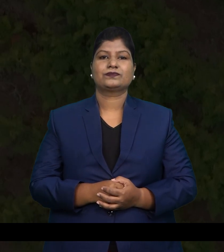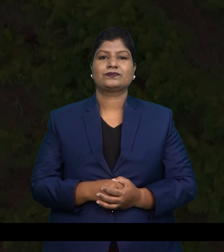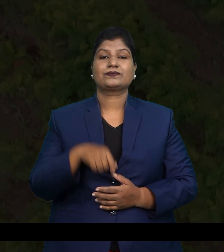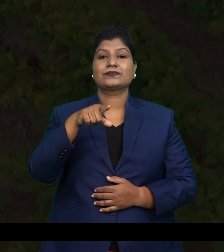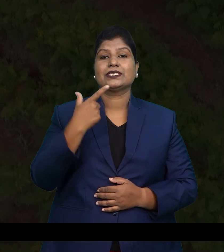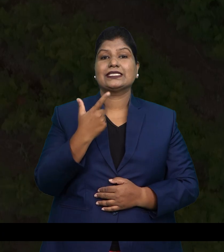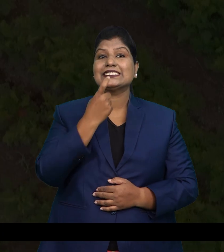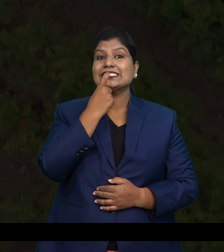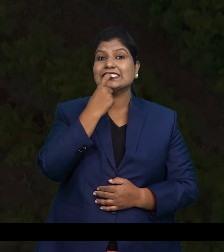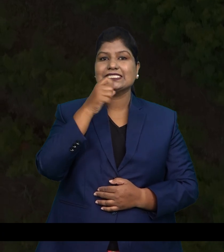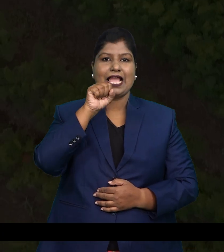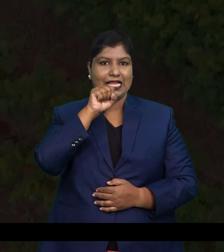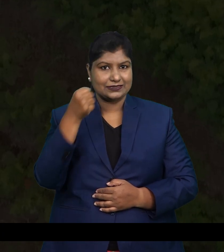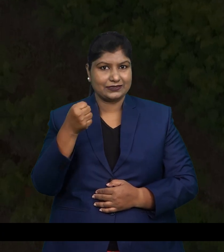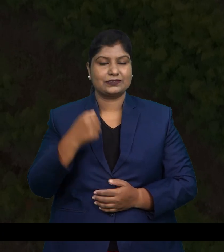मुळा,